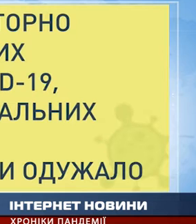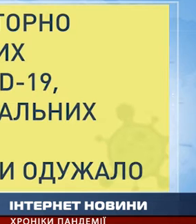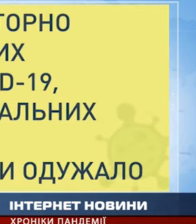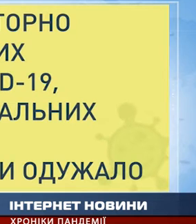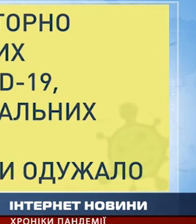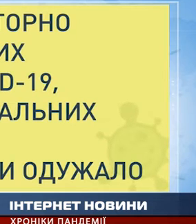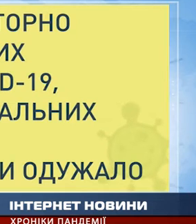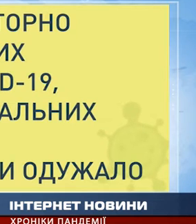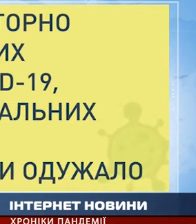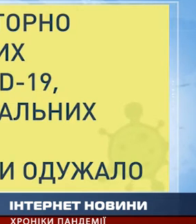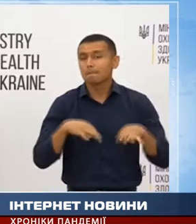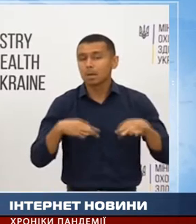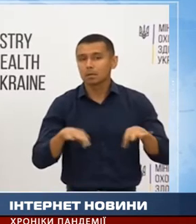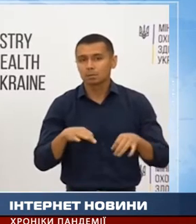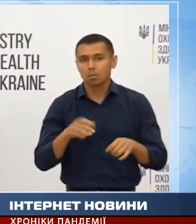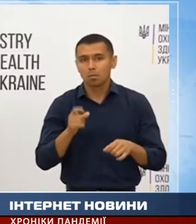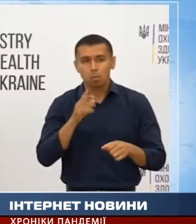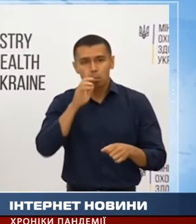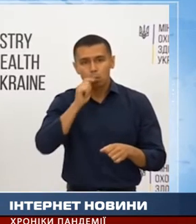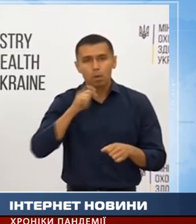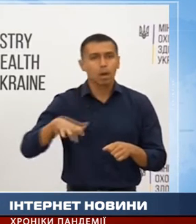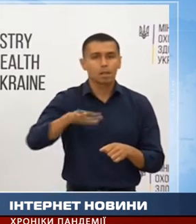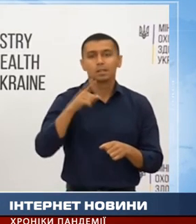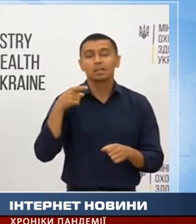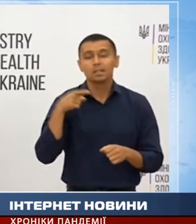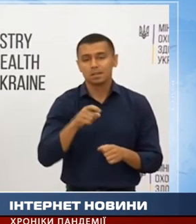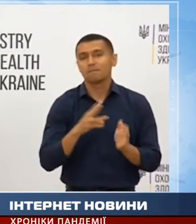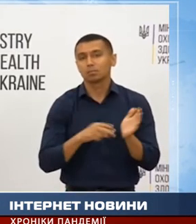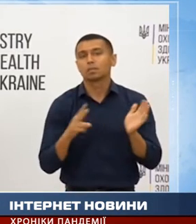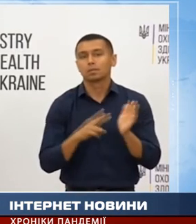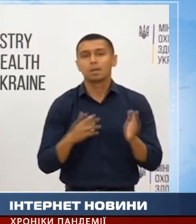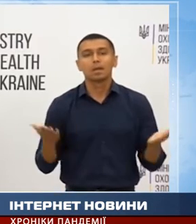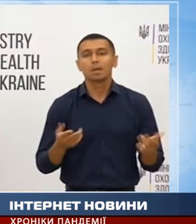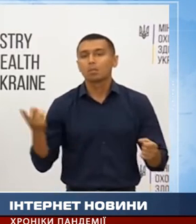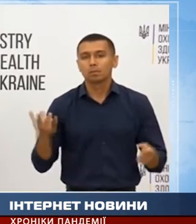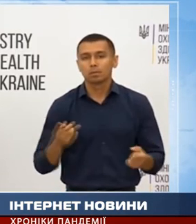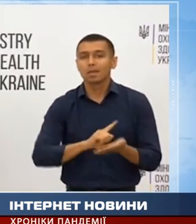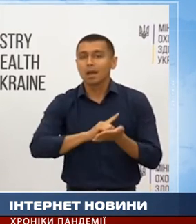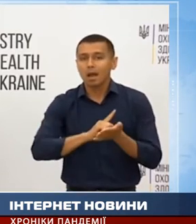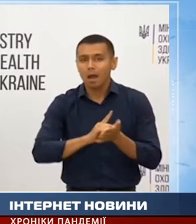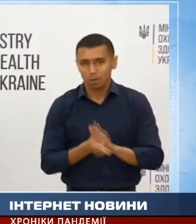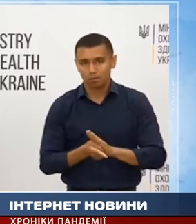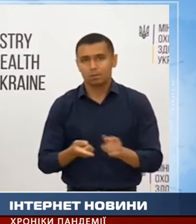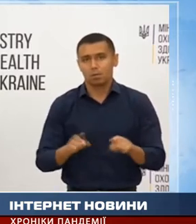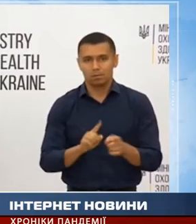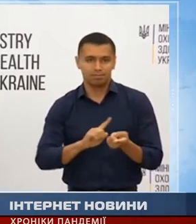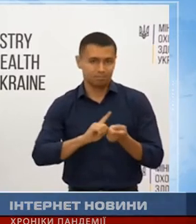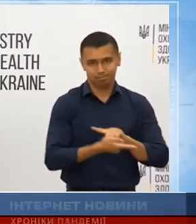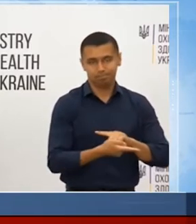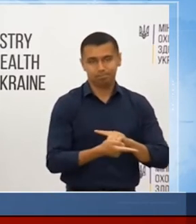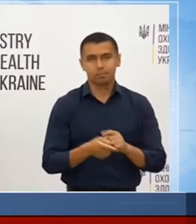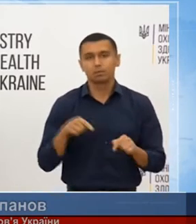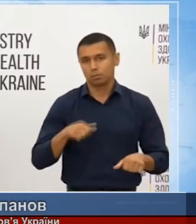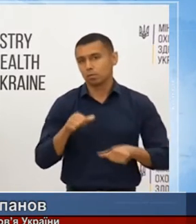померли 1616. Тому у профільному міністерстві продовжують покращувати умови роботи медиків швидкої допомоги. В